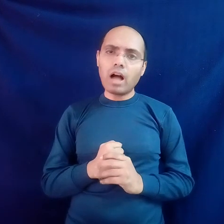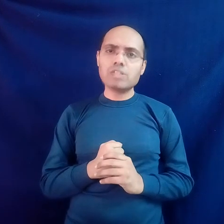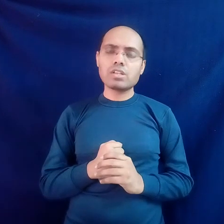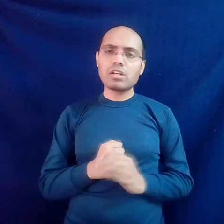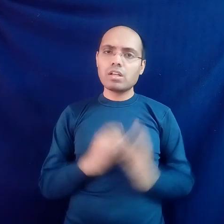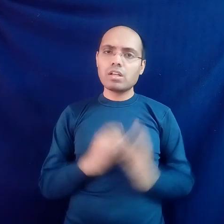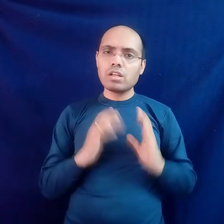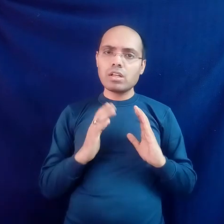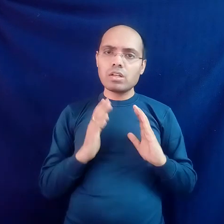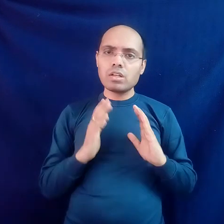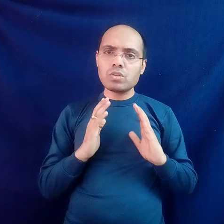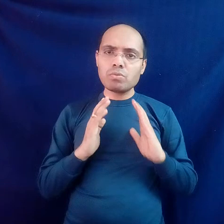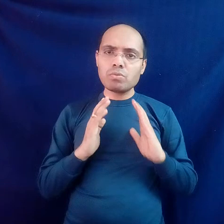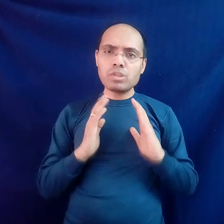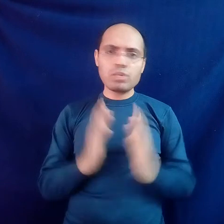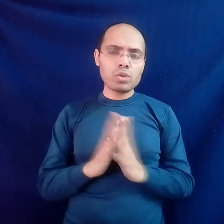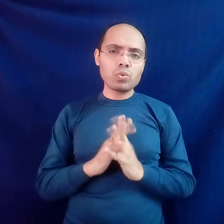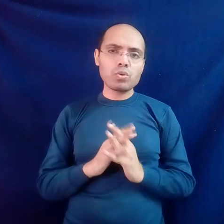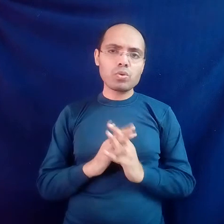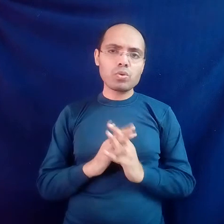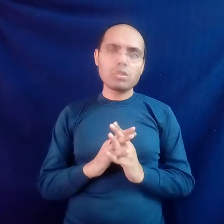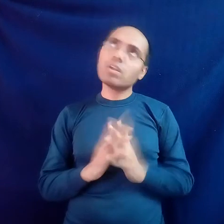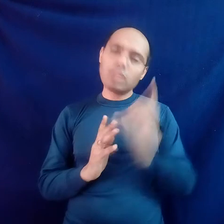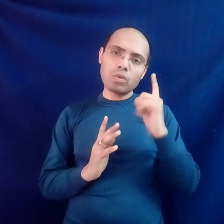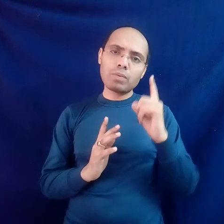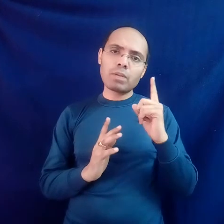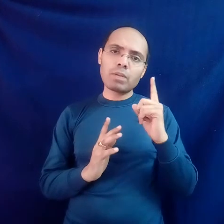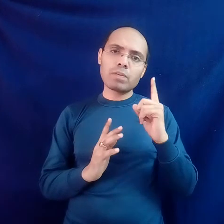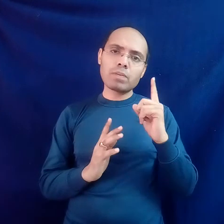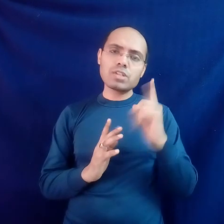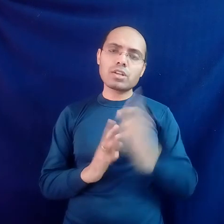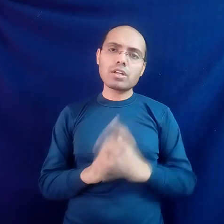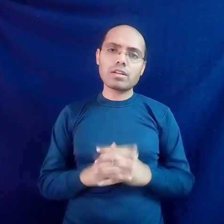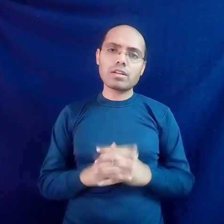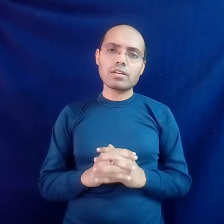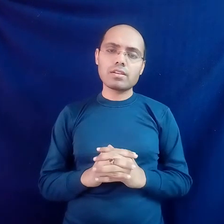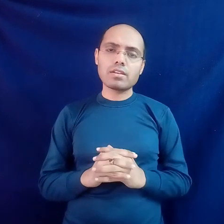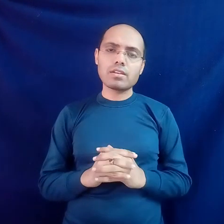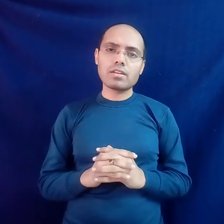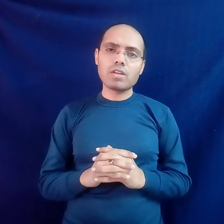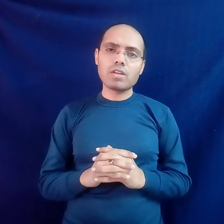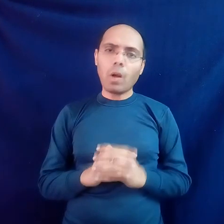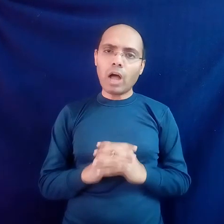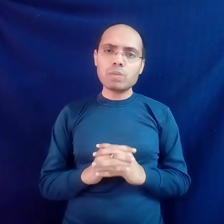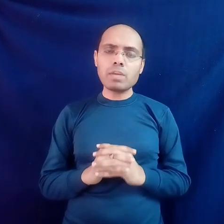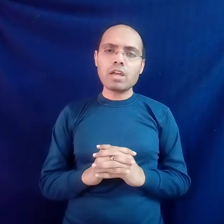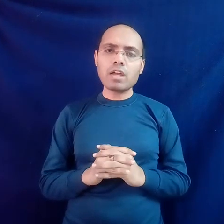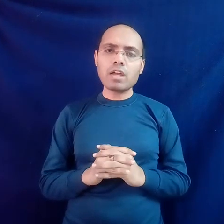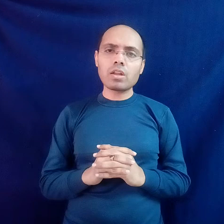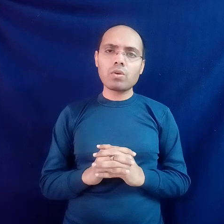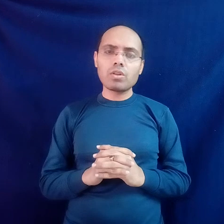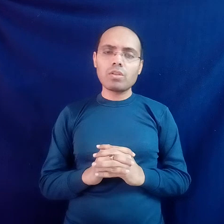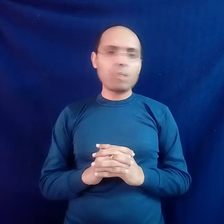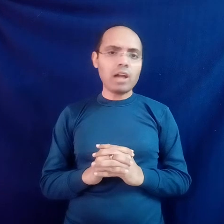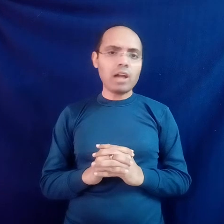आज मैं जीवित हूँ ये उस परमात्मा की शक्ति है, और आज भी मैं यही कहता हूँ, मैंने